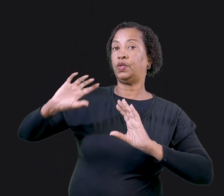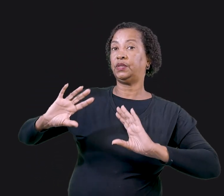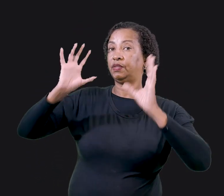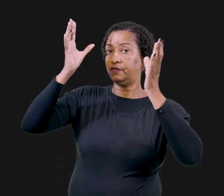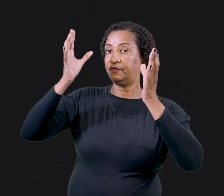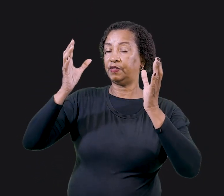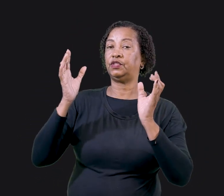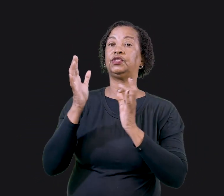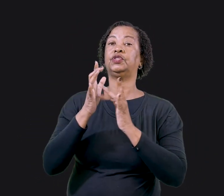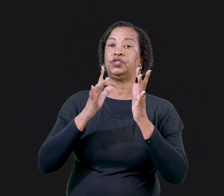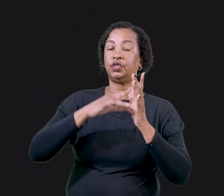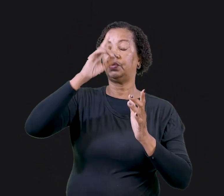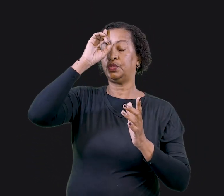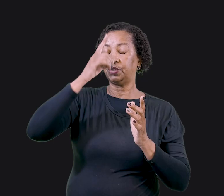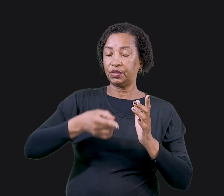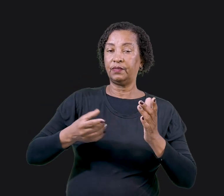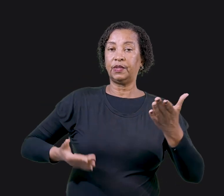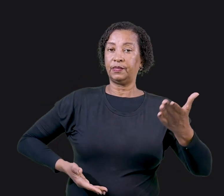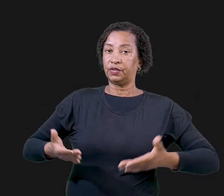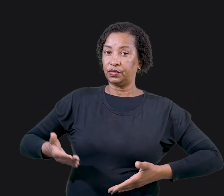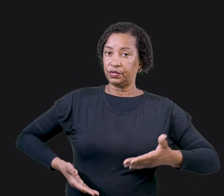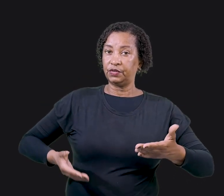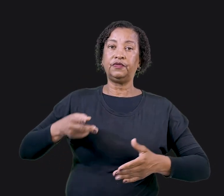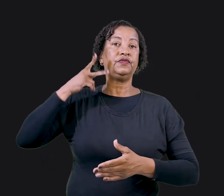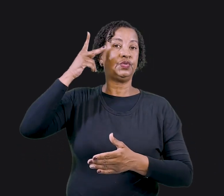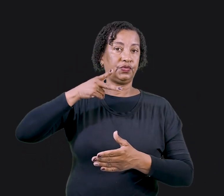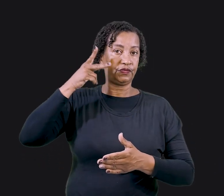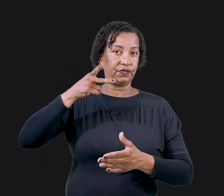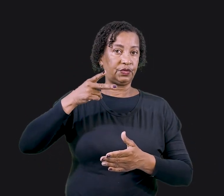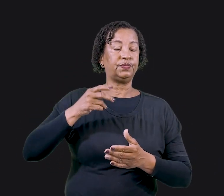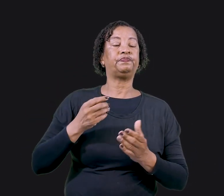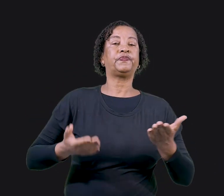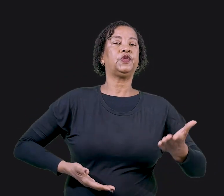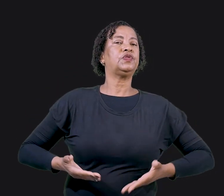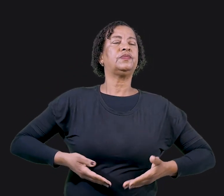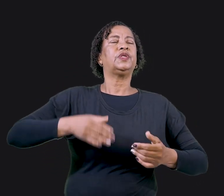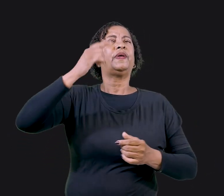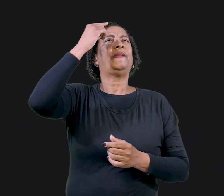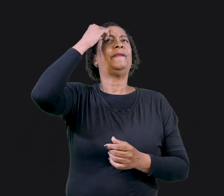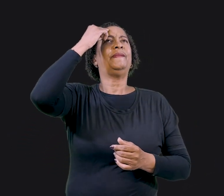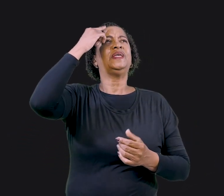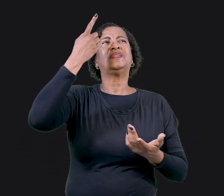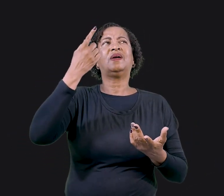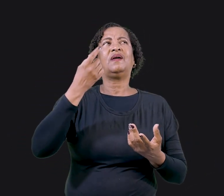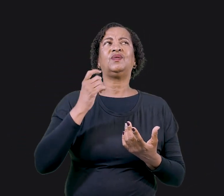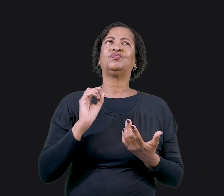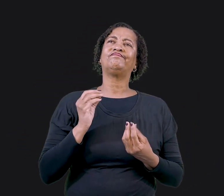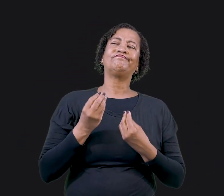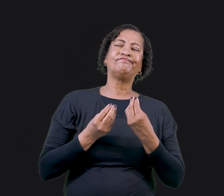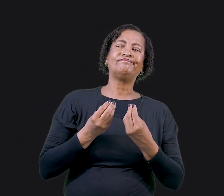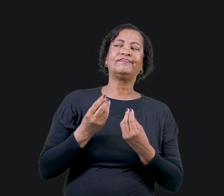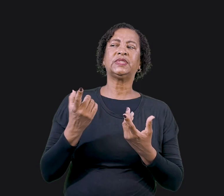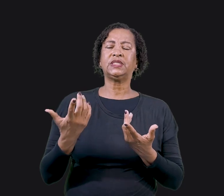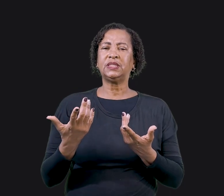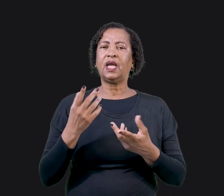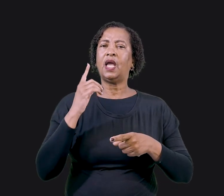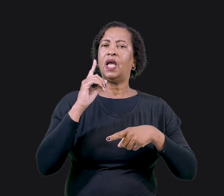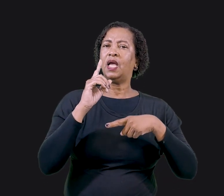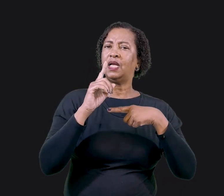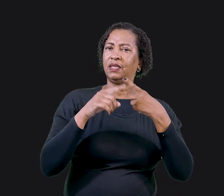festa. Jesus já estava mandando servir o vinho e provavelmente os empregados pensaram: ah, tá bom. Quer dizer que